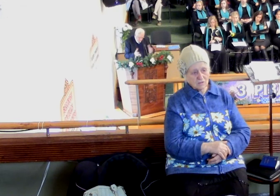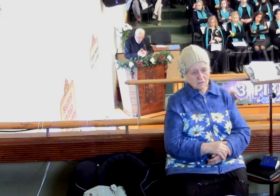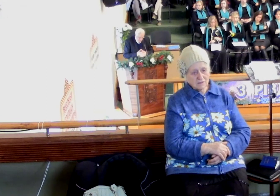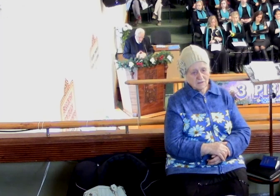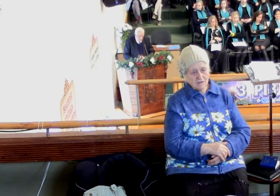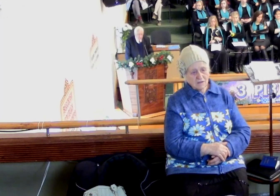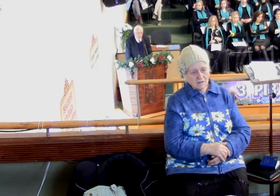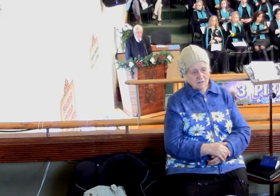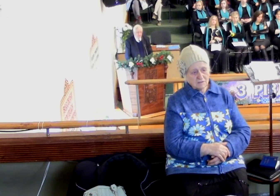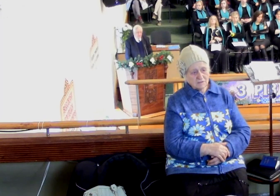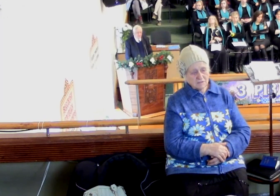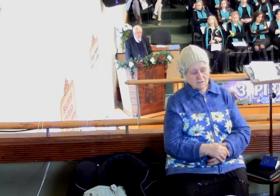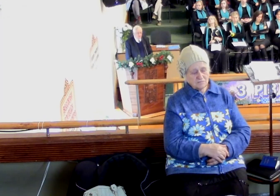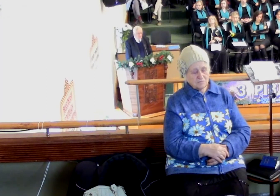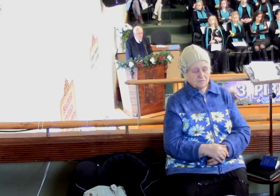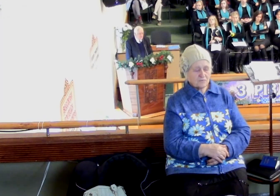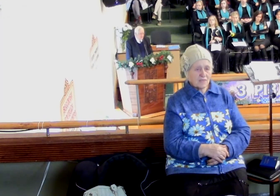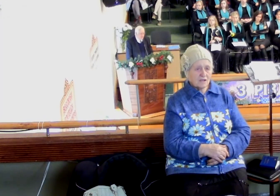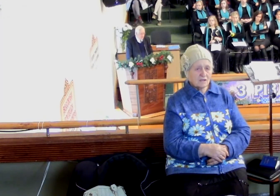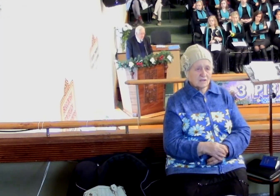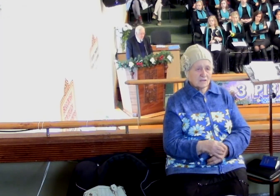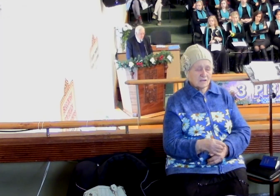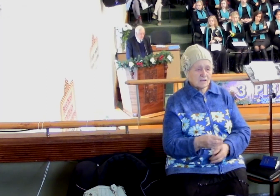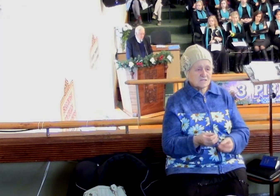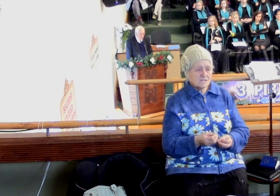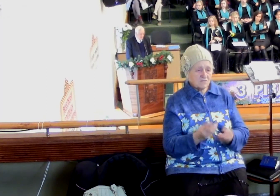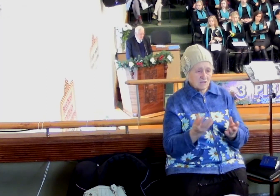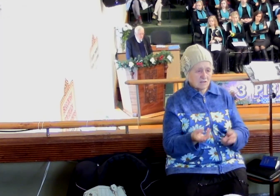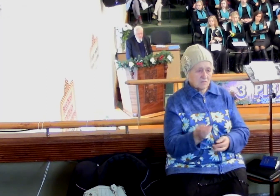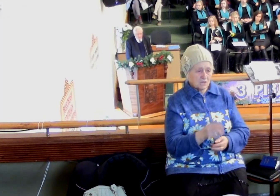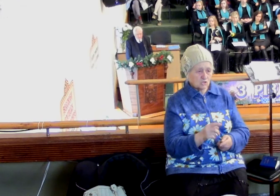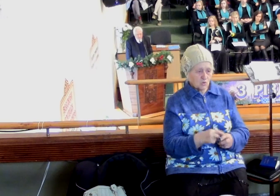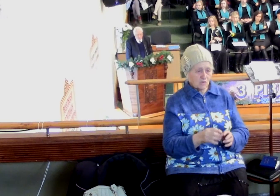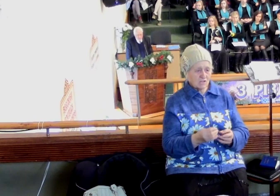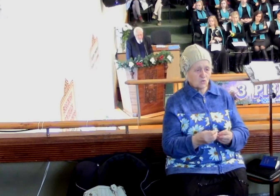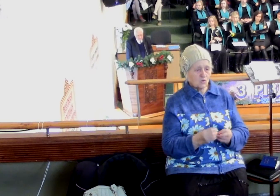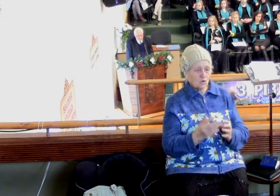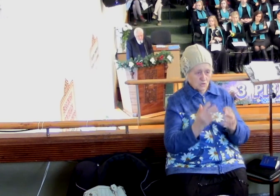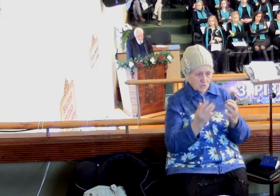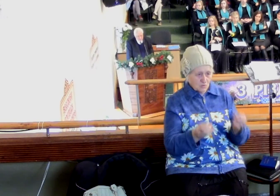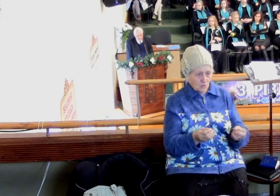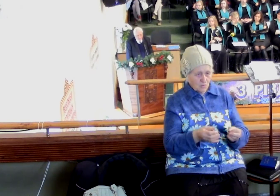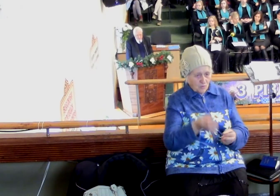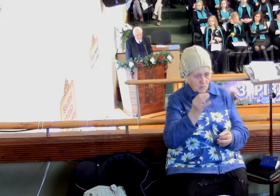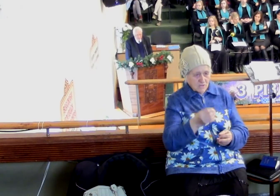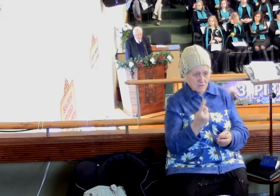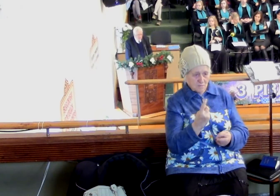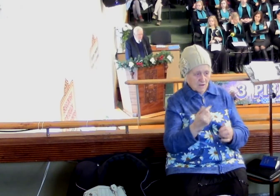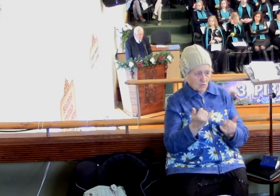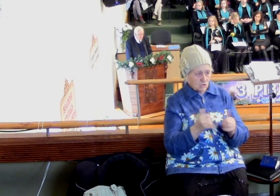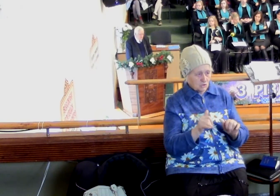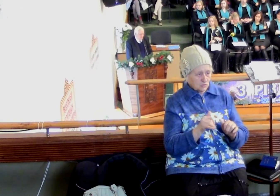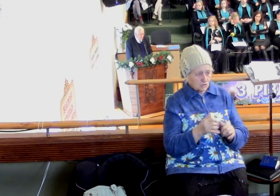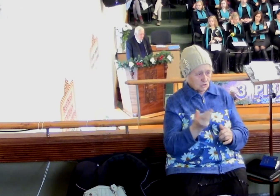В эту тьму пришел свет. И он начал изменять. На браке он принес вместо